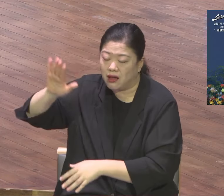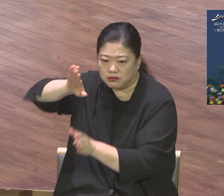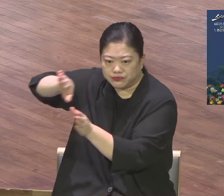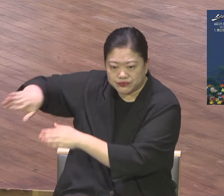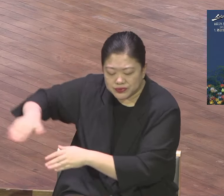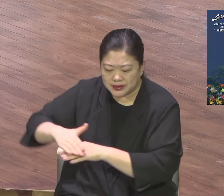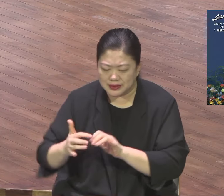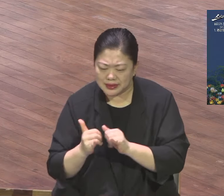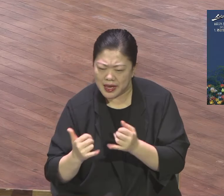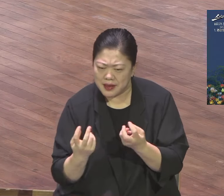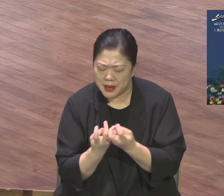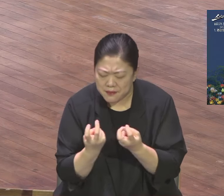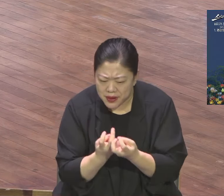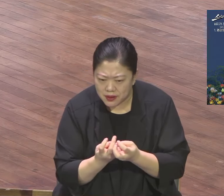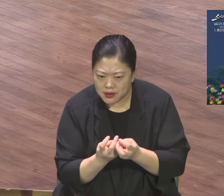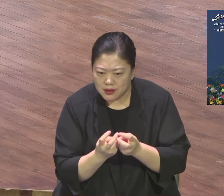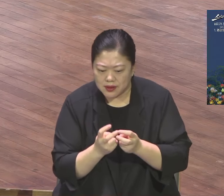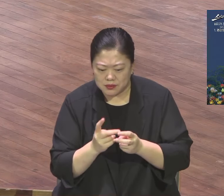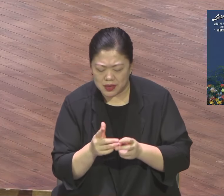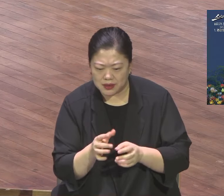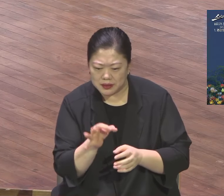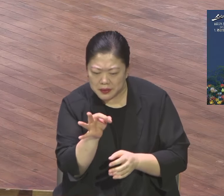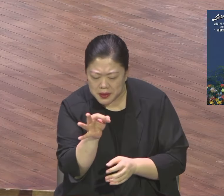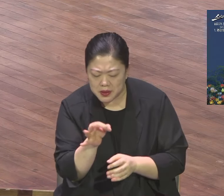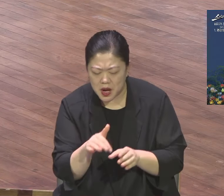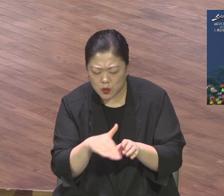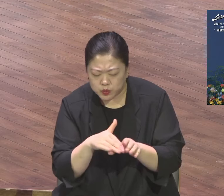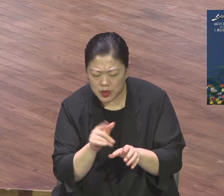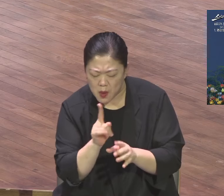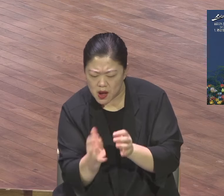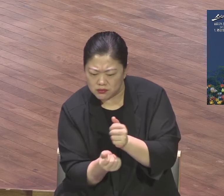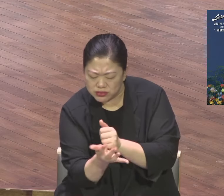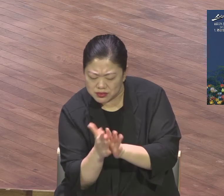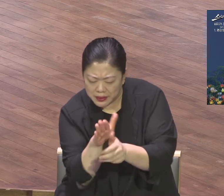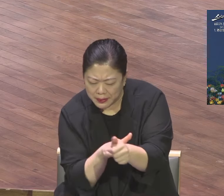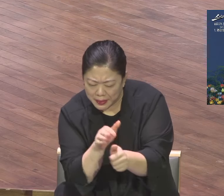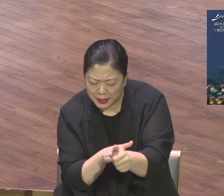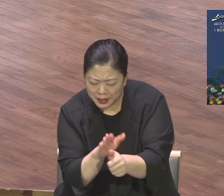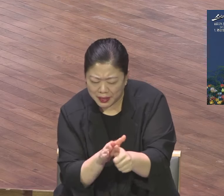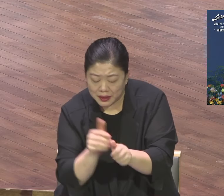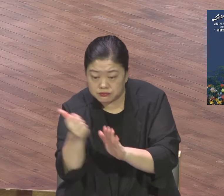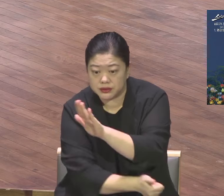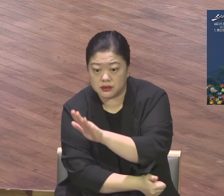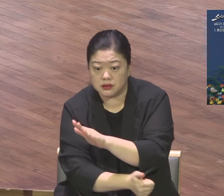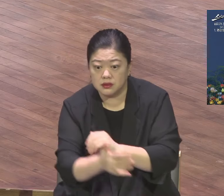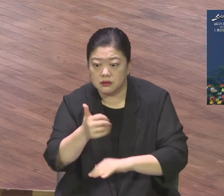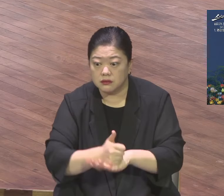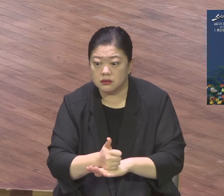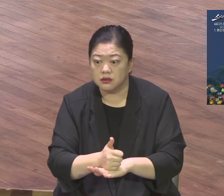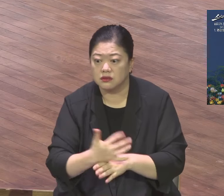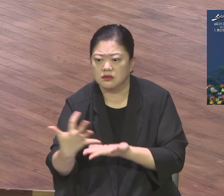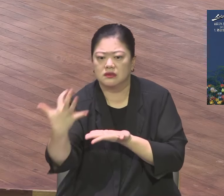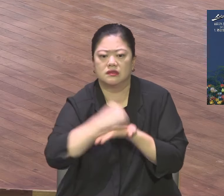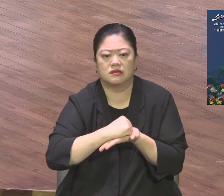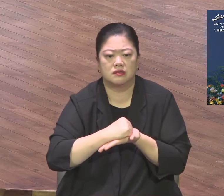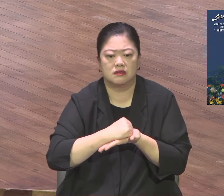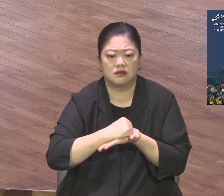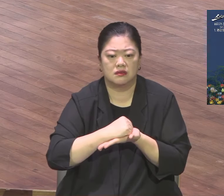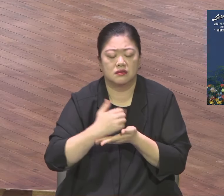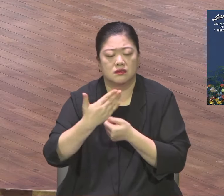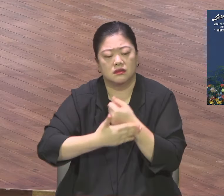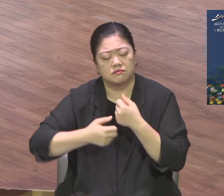세상 방법으로는 결코 하나님의 견고한 성읍, 하나님 역사 속에, 하나님 은혜